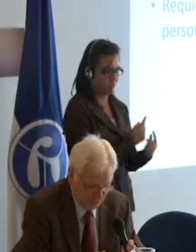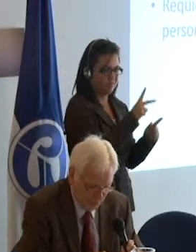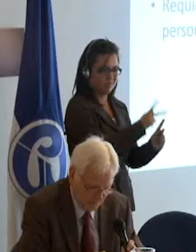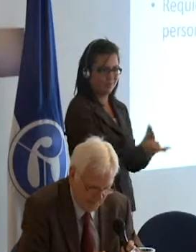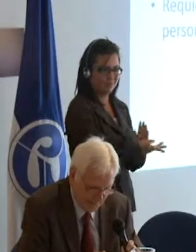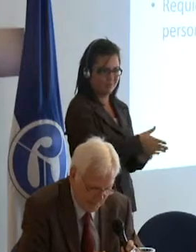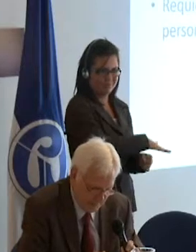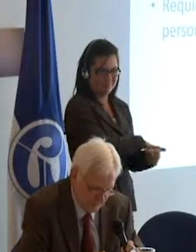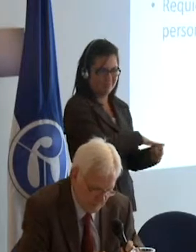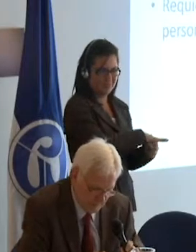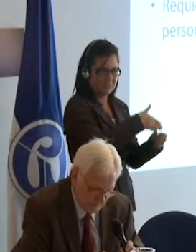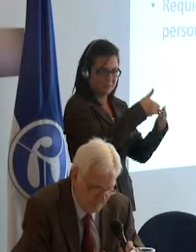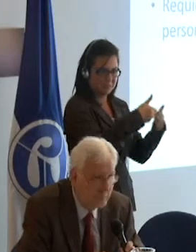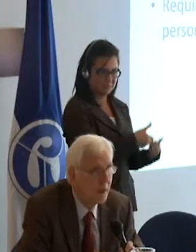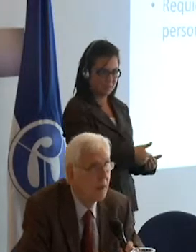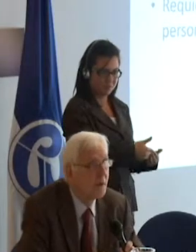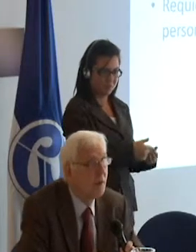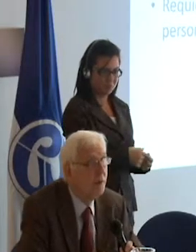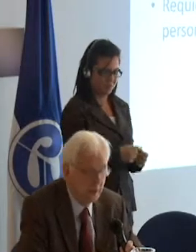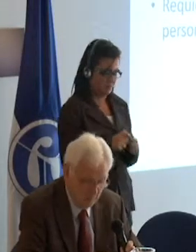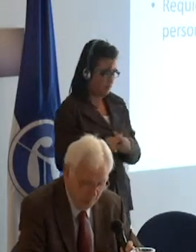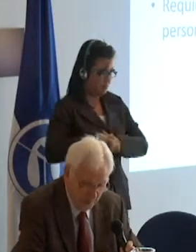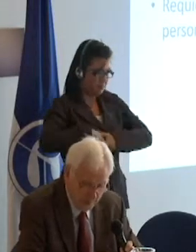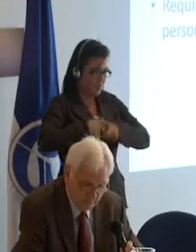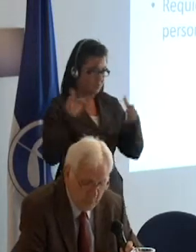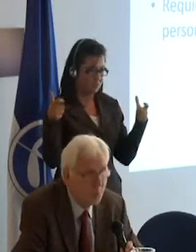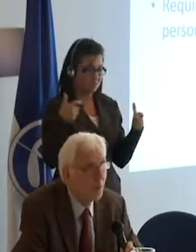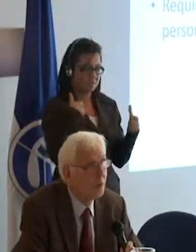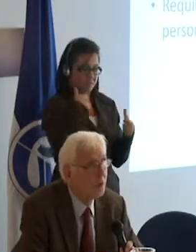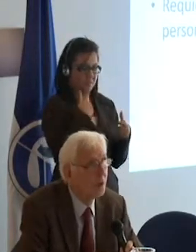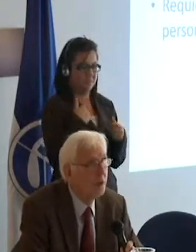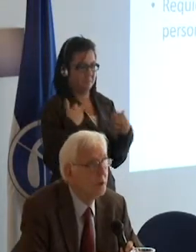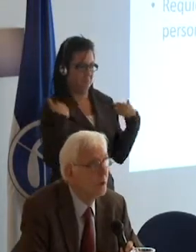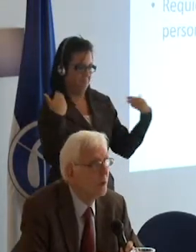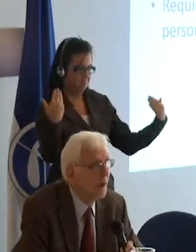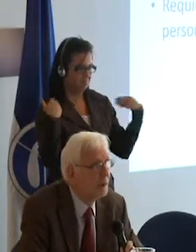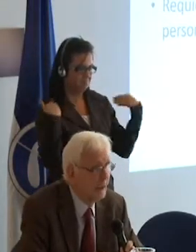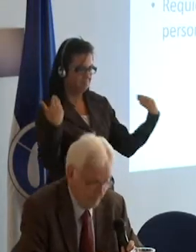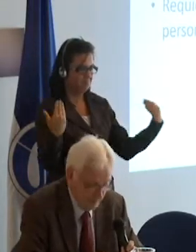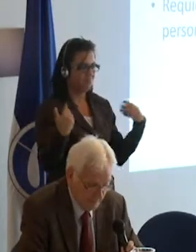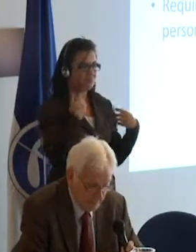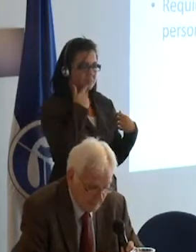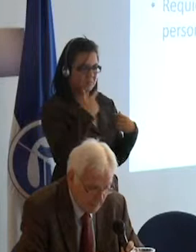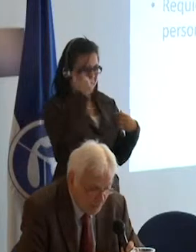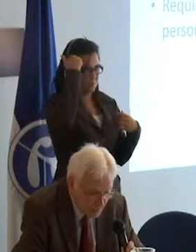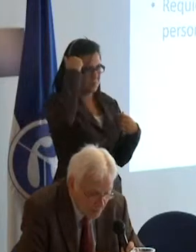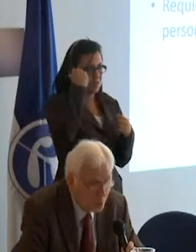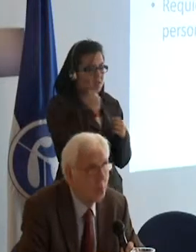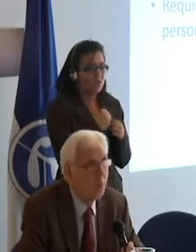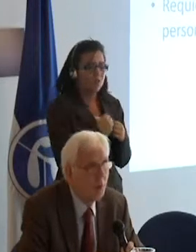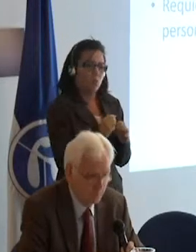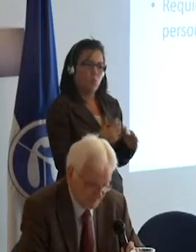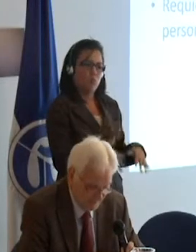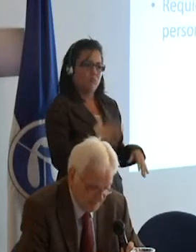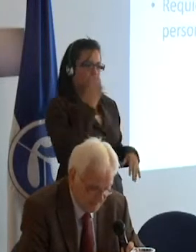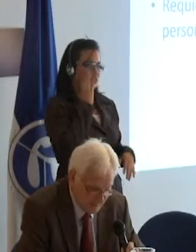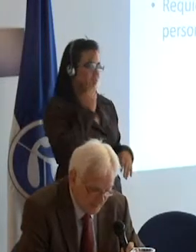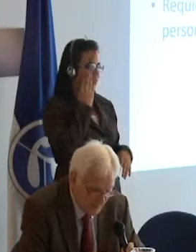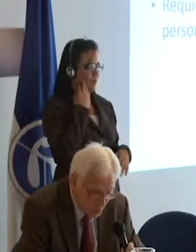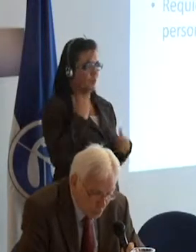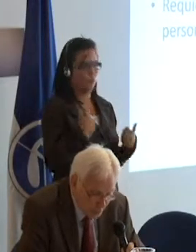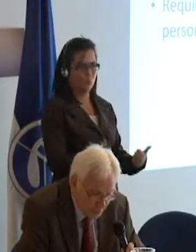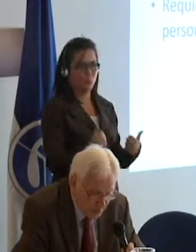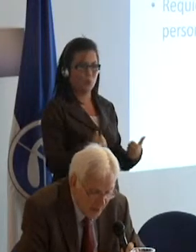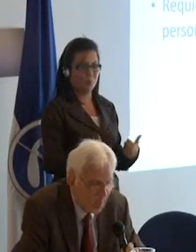situación de discapacidad. Dicen que fue el docente de educación física dice que fue una muy buena experiencia.